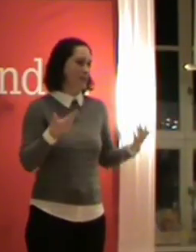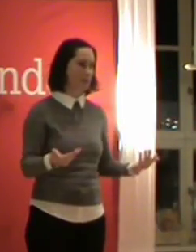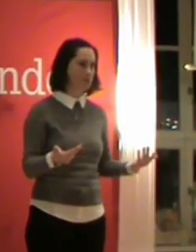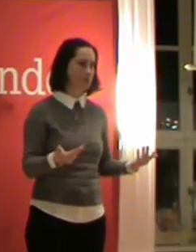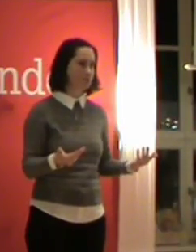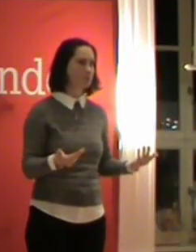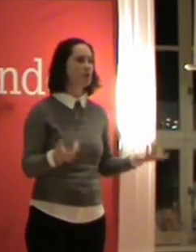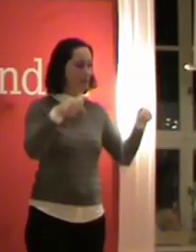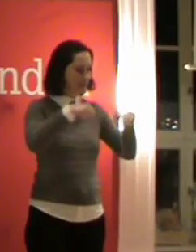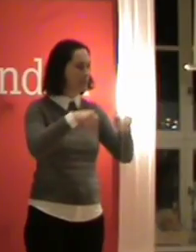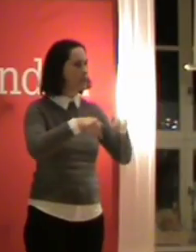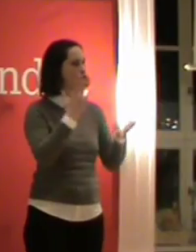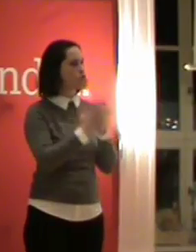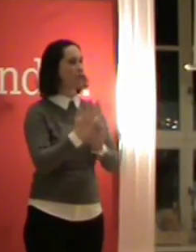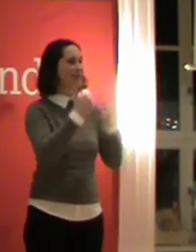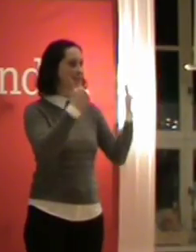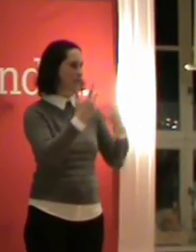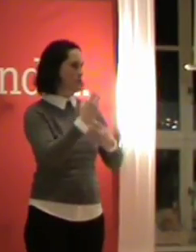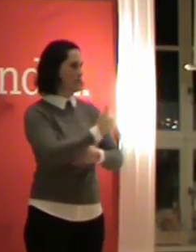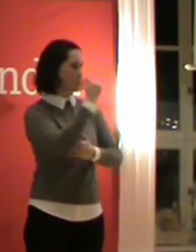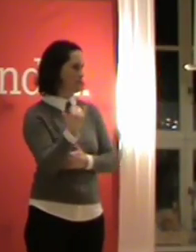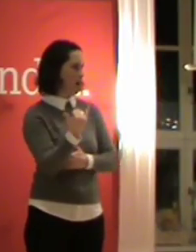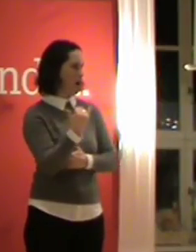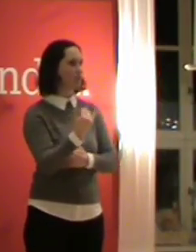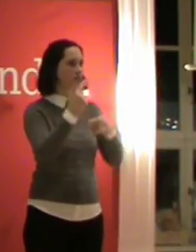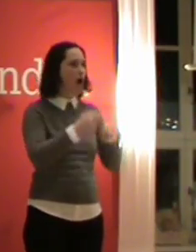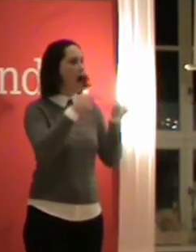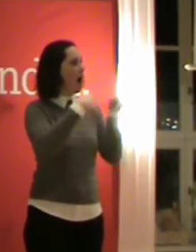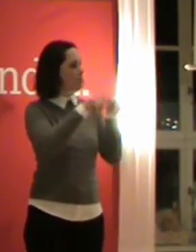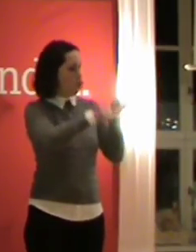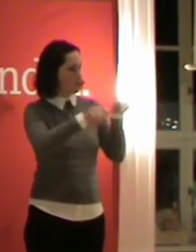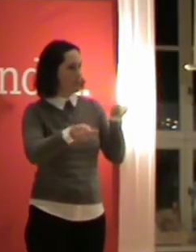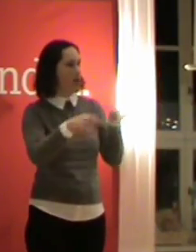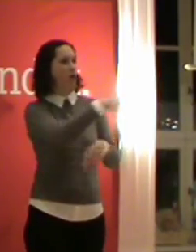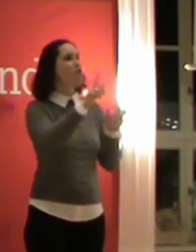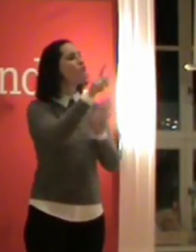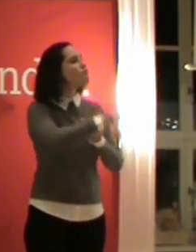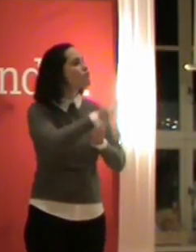Letztlich sitzen in diesem Haus seit 26 Jahren Volksvertreterinnen und Volksvertreter